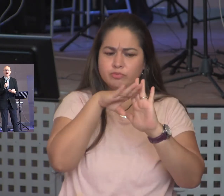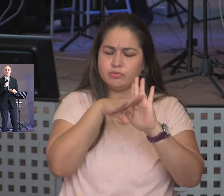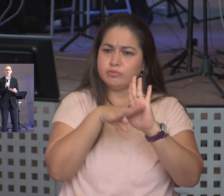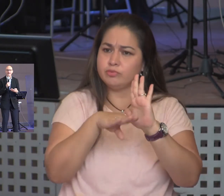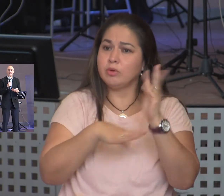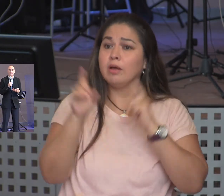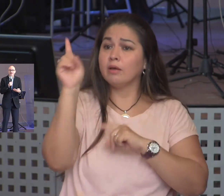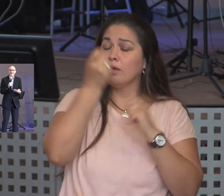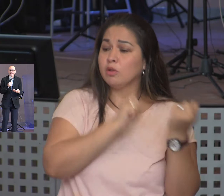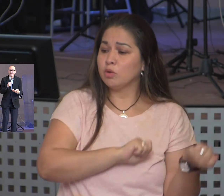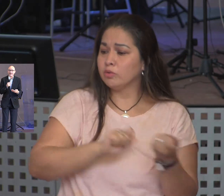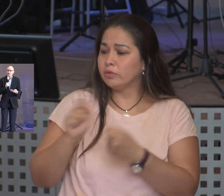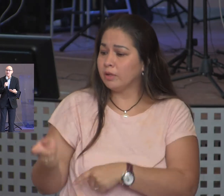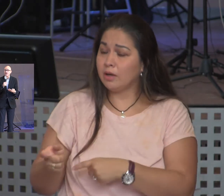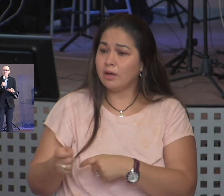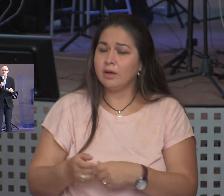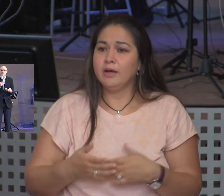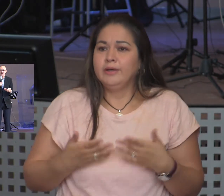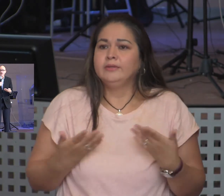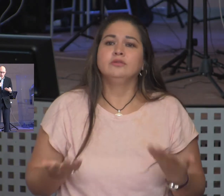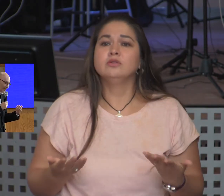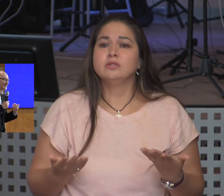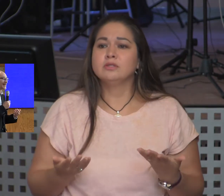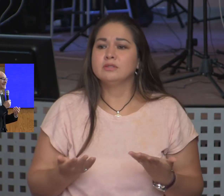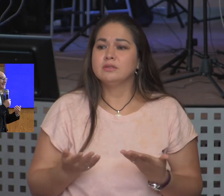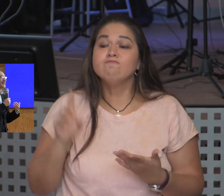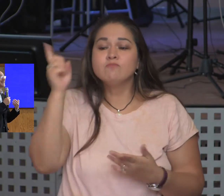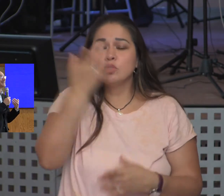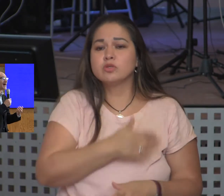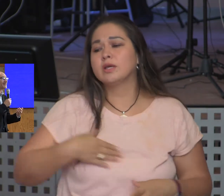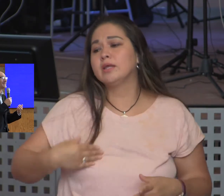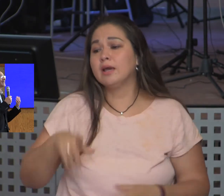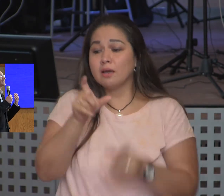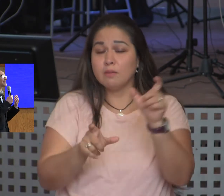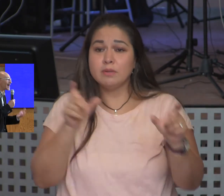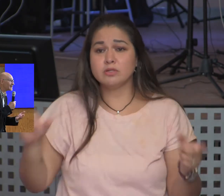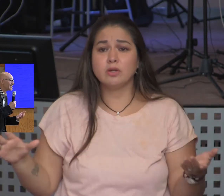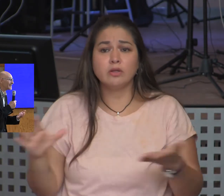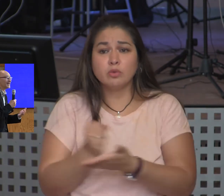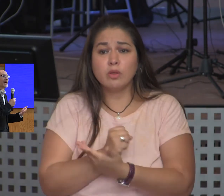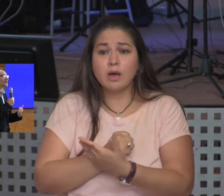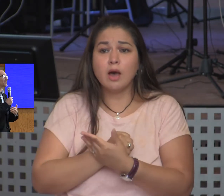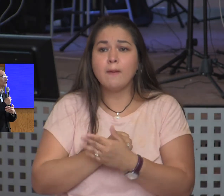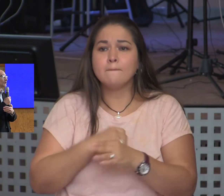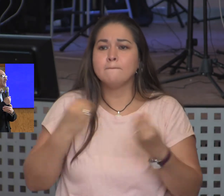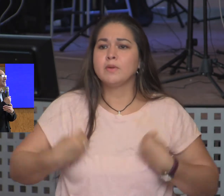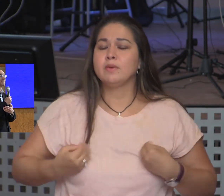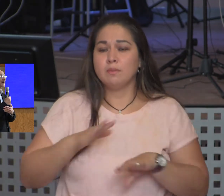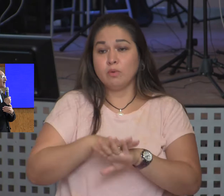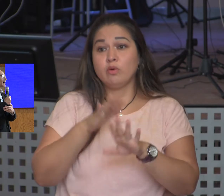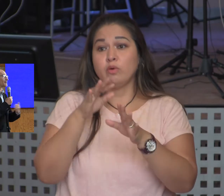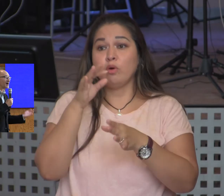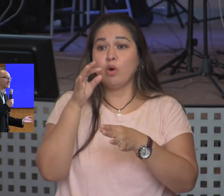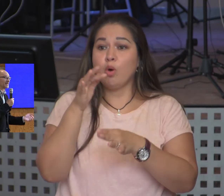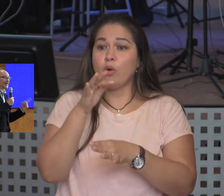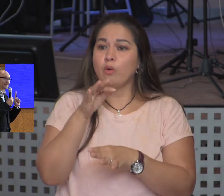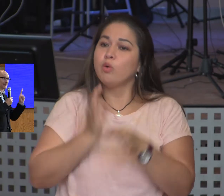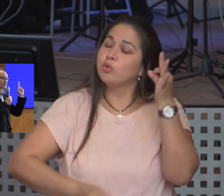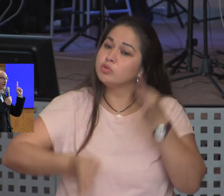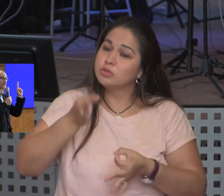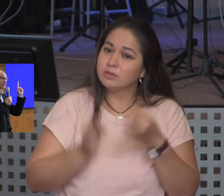Pero Él no quería porque Él ya sabía que no iban a poder cumplirlo. No hay nadie ha habido ni habrá